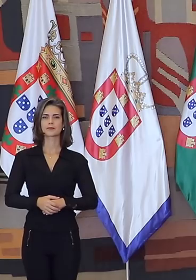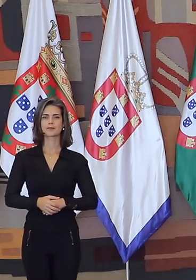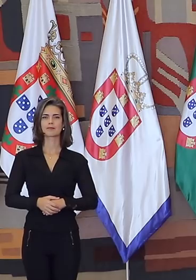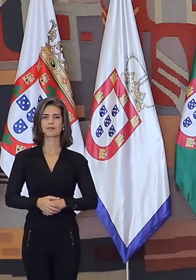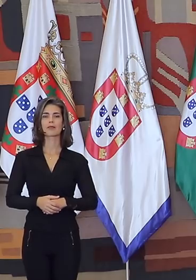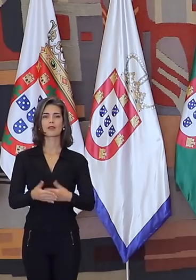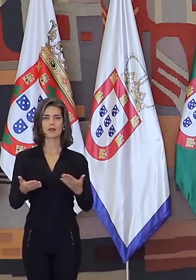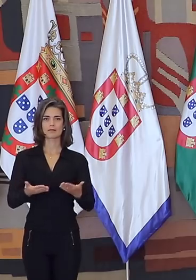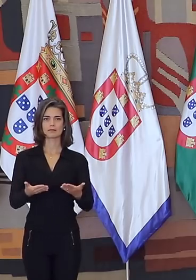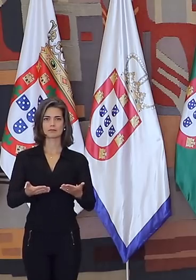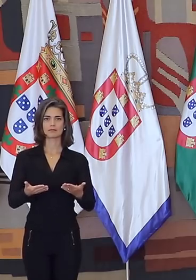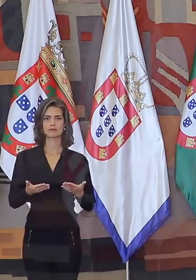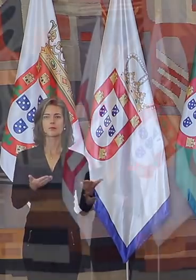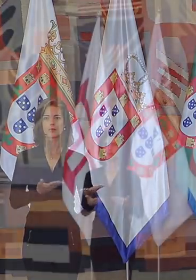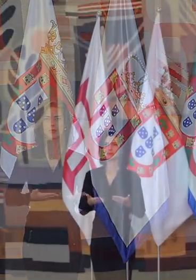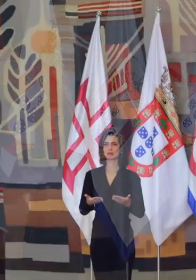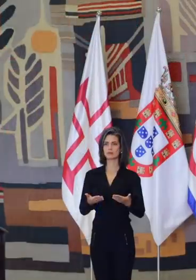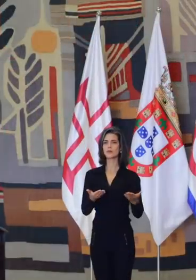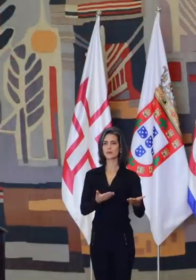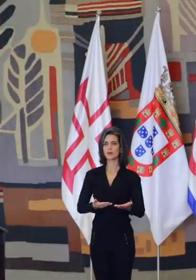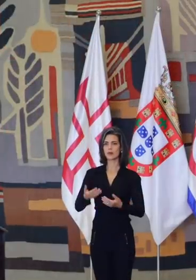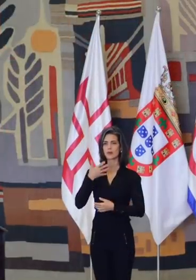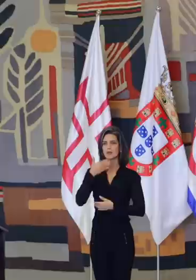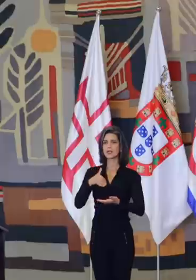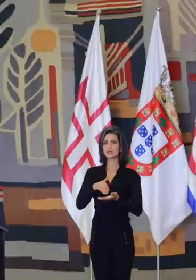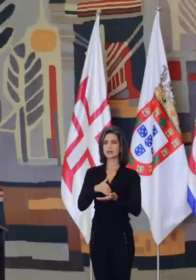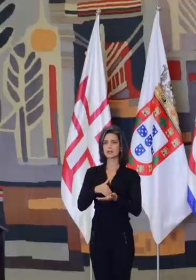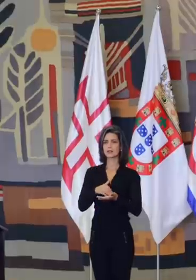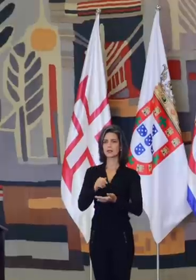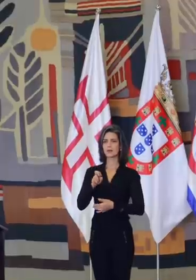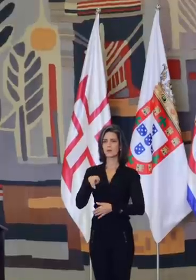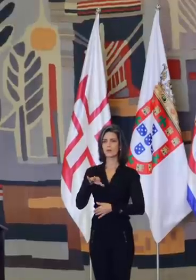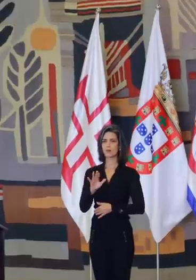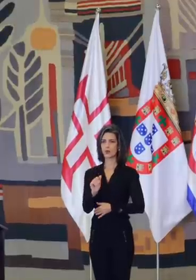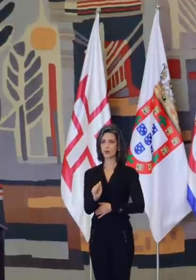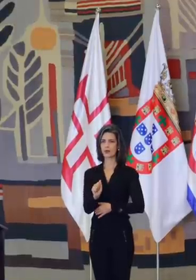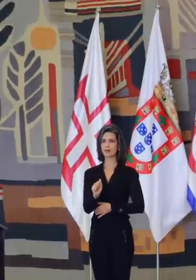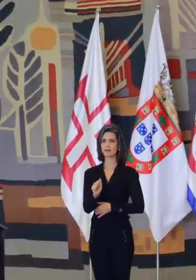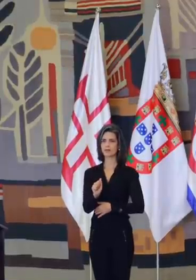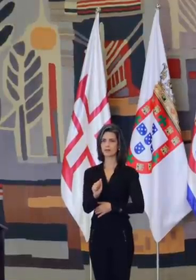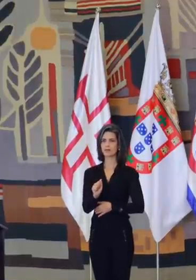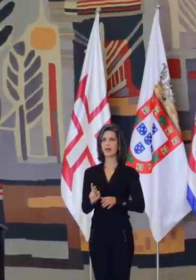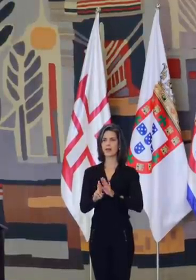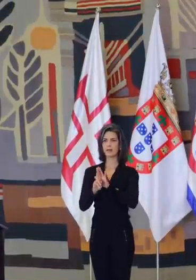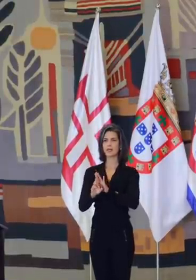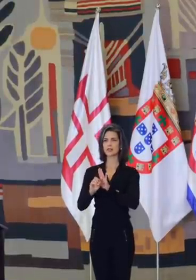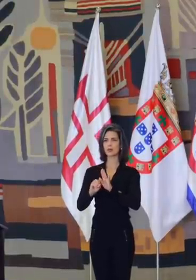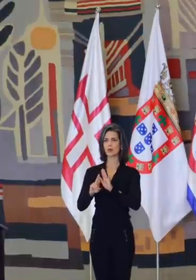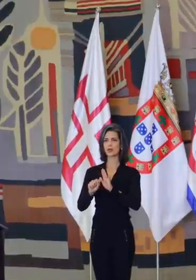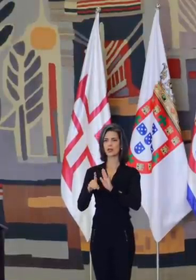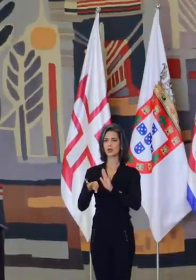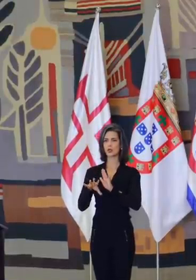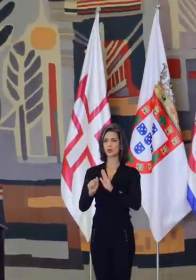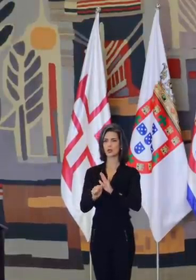Neste momento, fará uso da palavra a secretária Bruna Veríssimo Lima Santos, oradora da turma